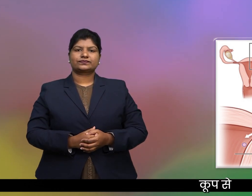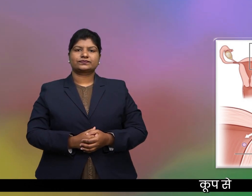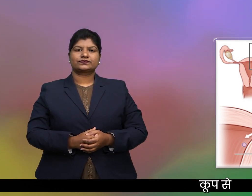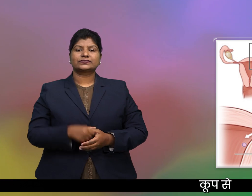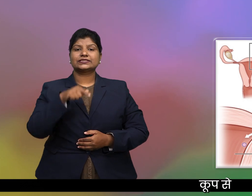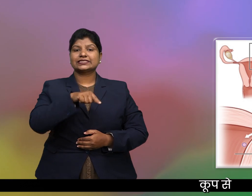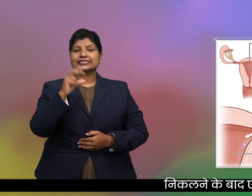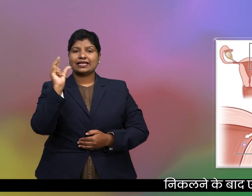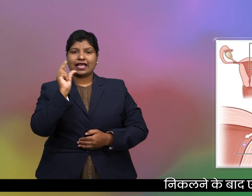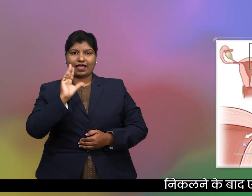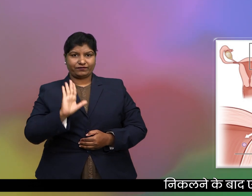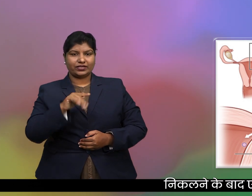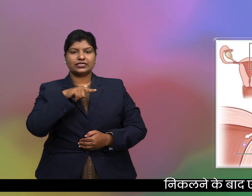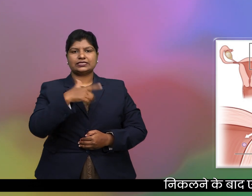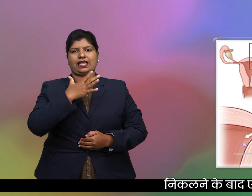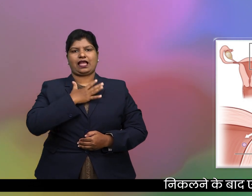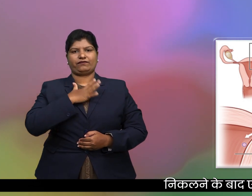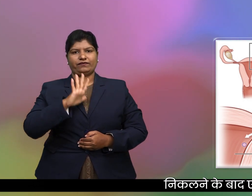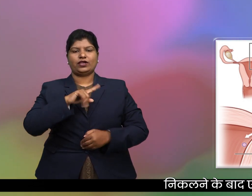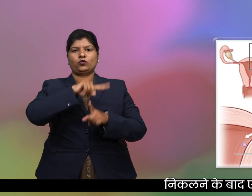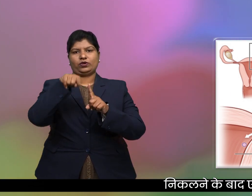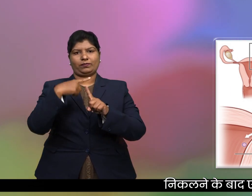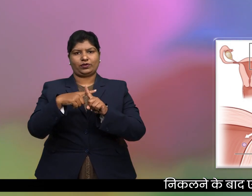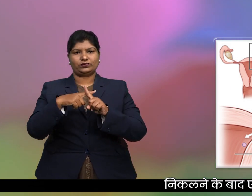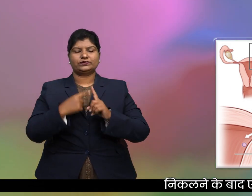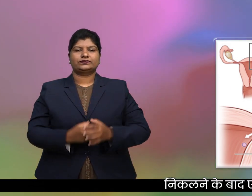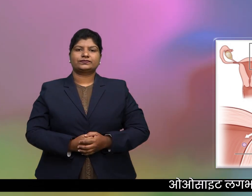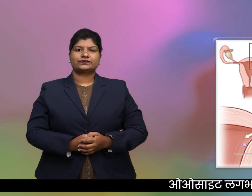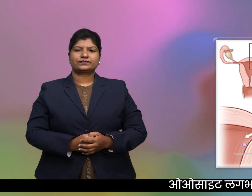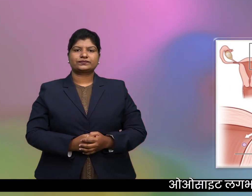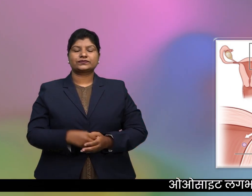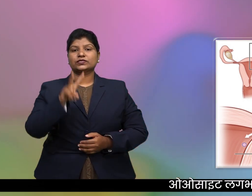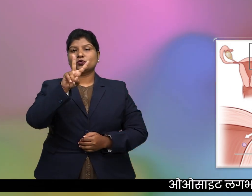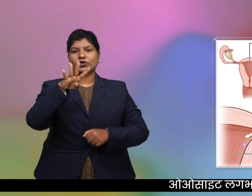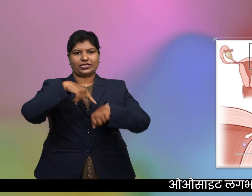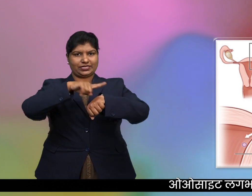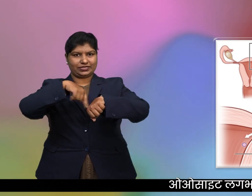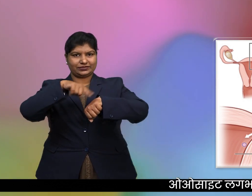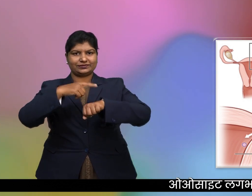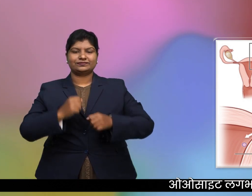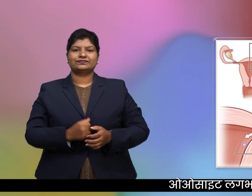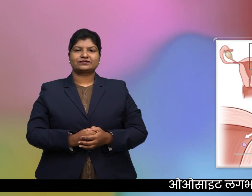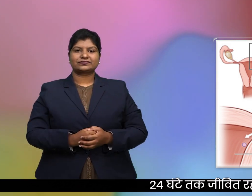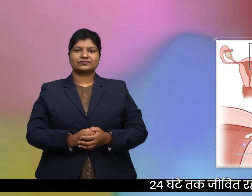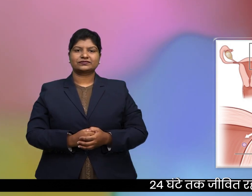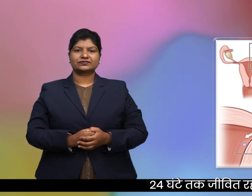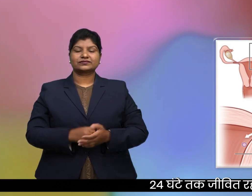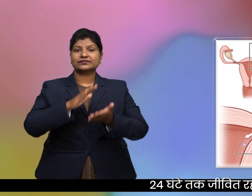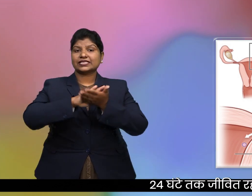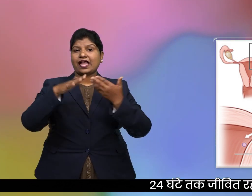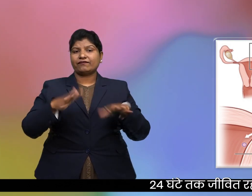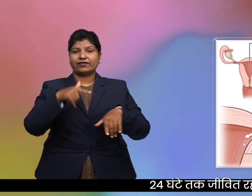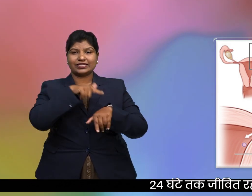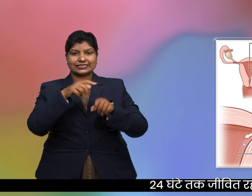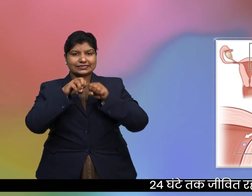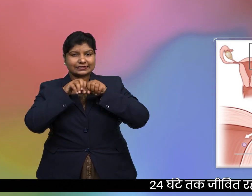कूप से निकलने के बाद एक oocyte लगभग 24